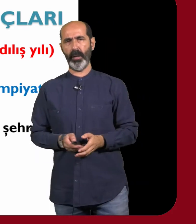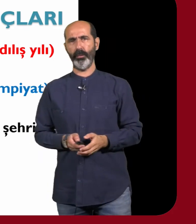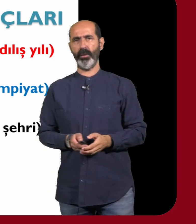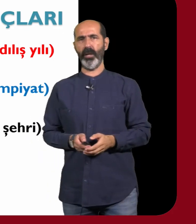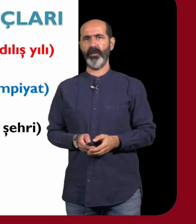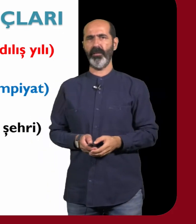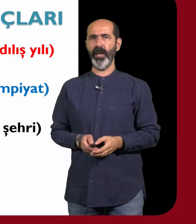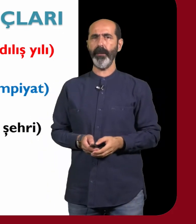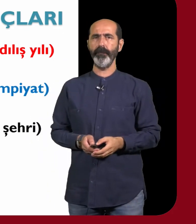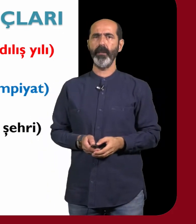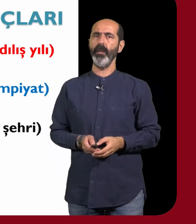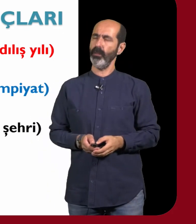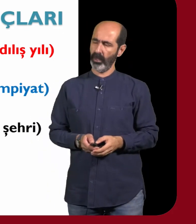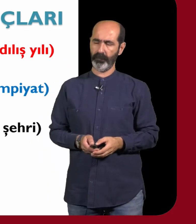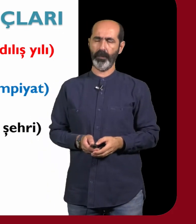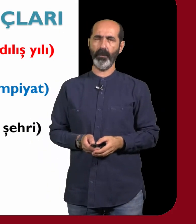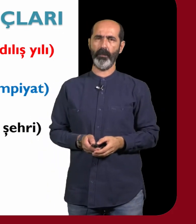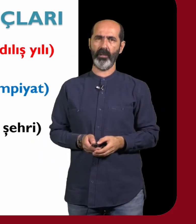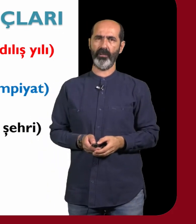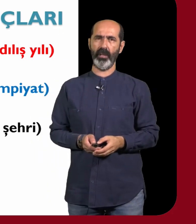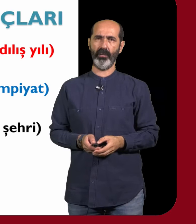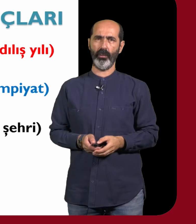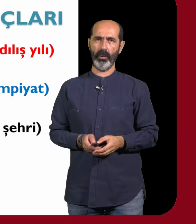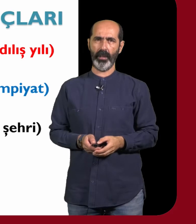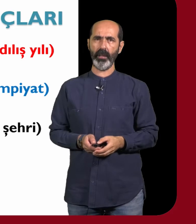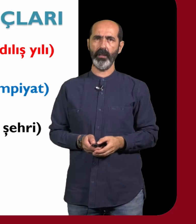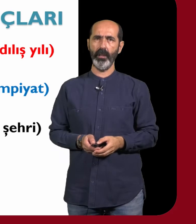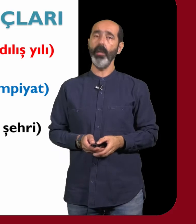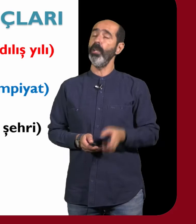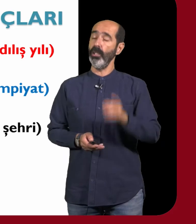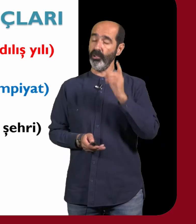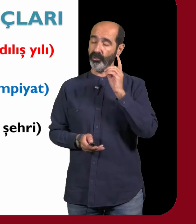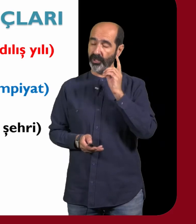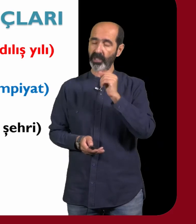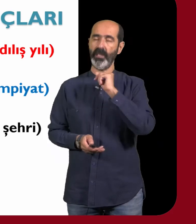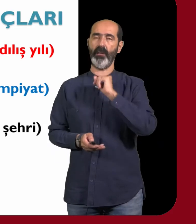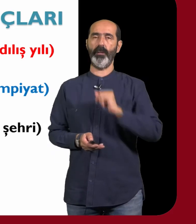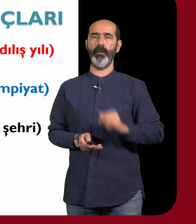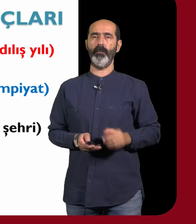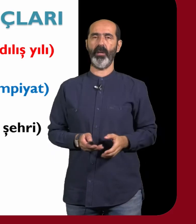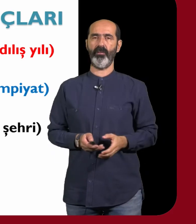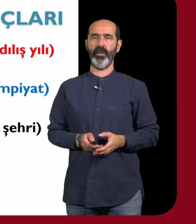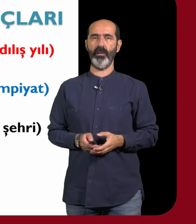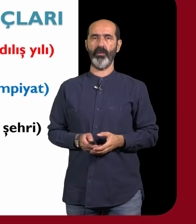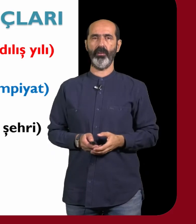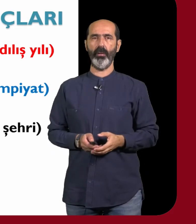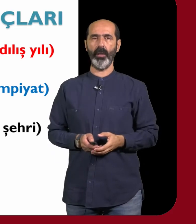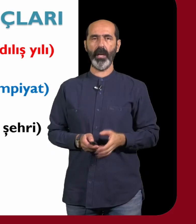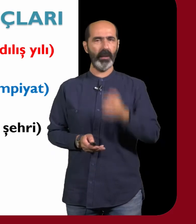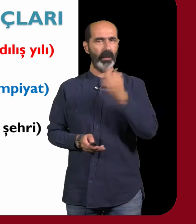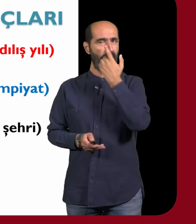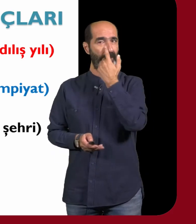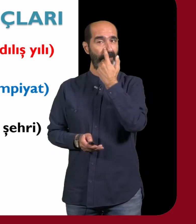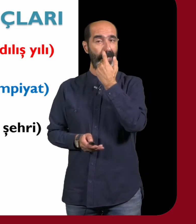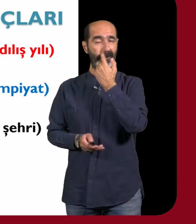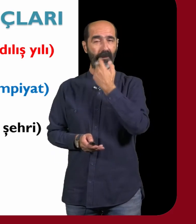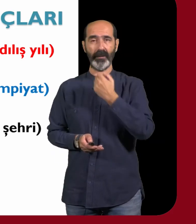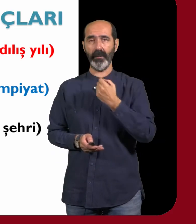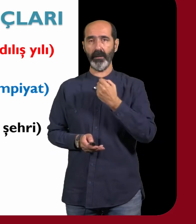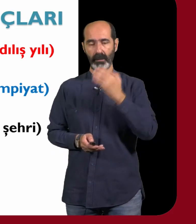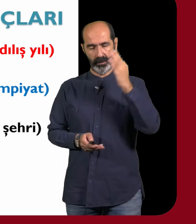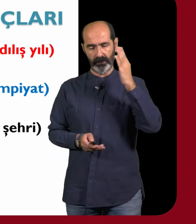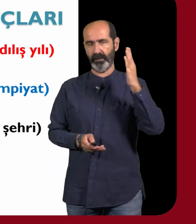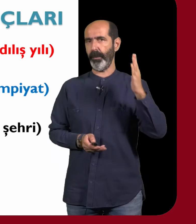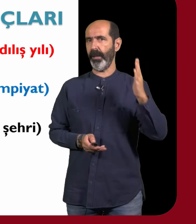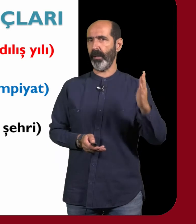Müslüman Dünyası ise takvimin başlangıcı olarak Hicri takvimin başlangıcı olarak neyi